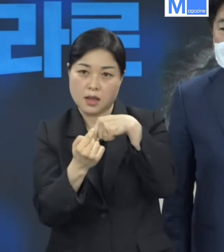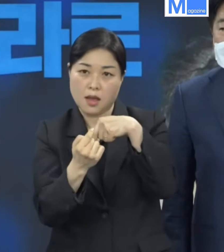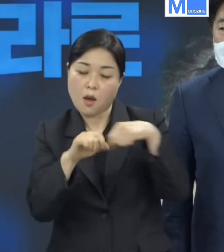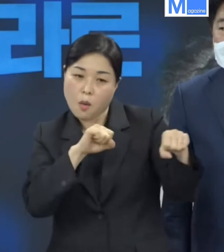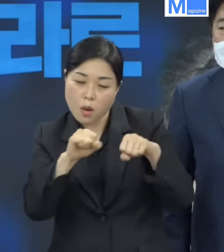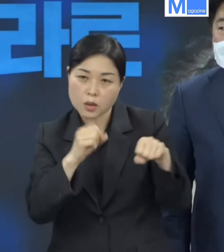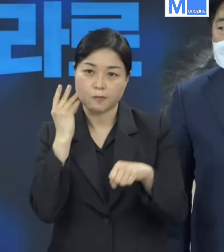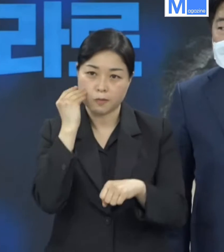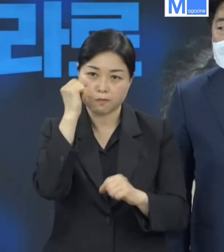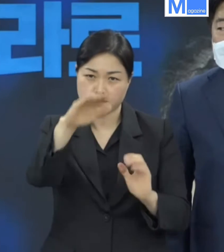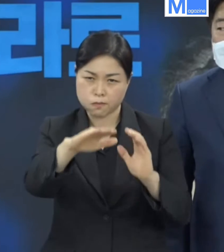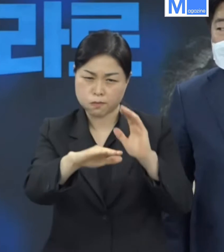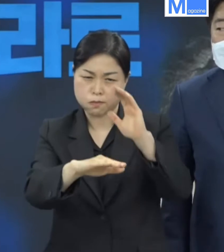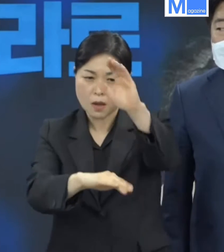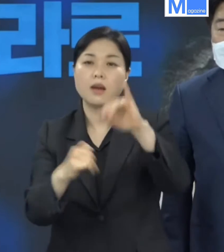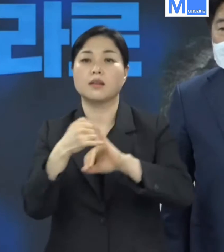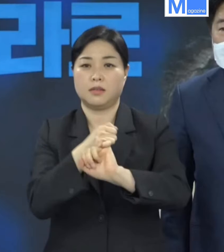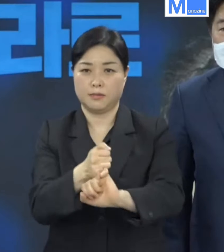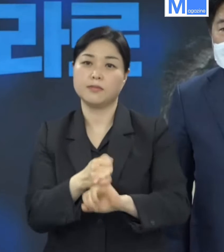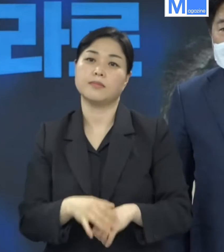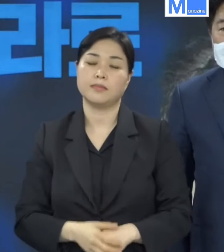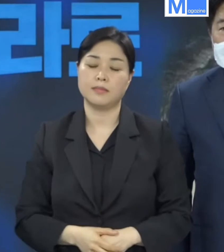궤도에 올려놓겠습니다.